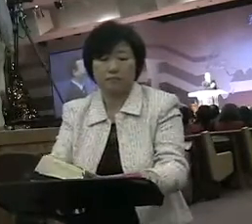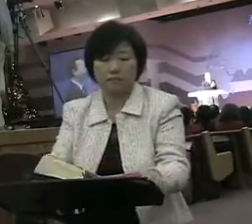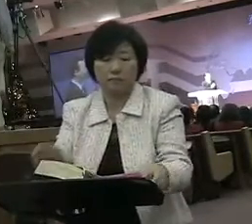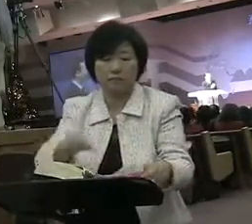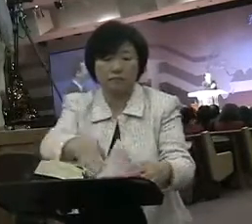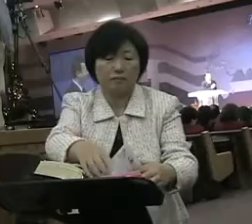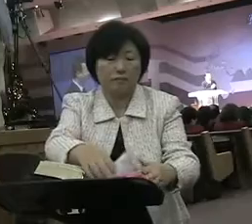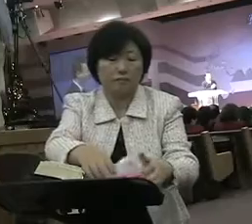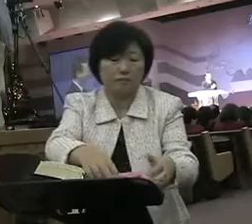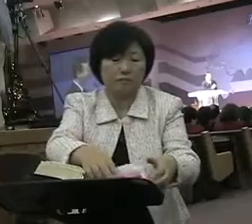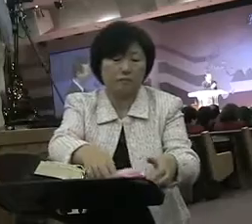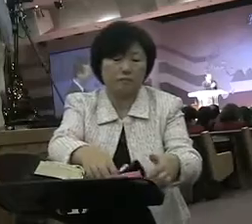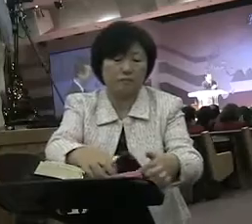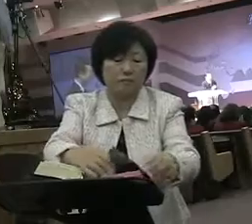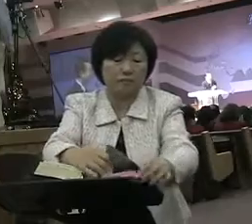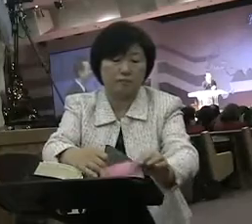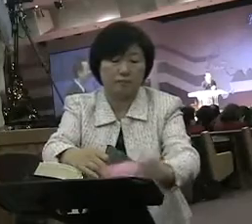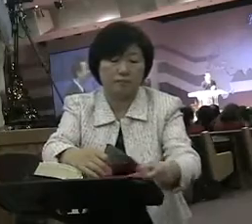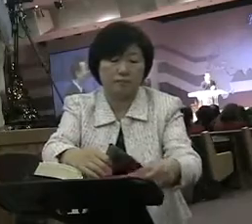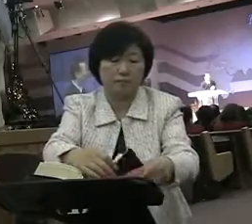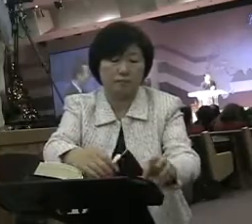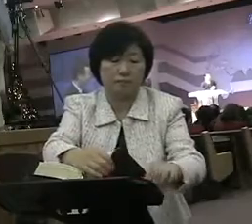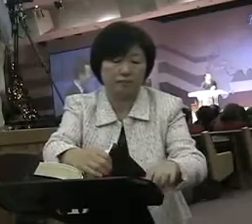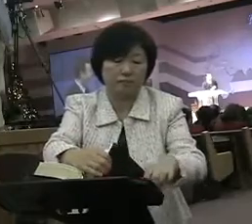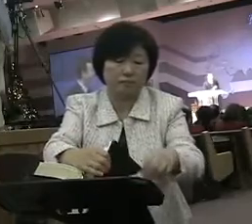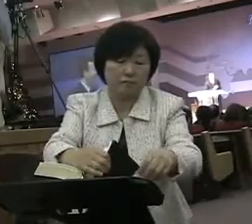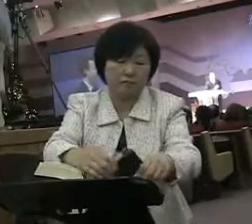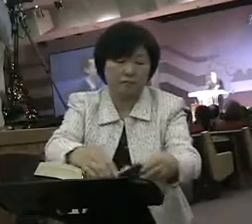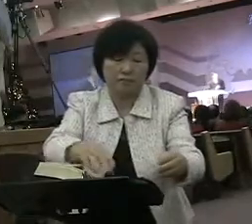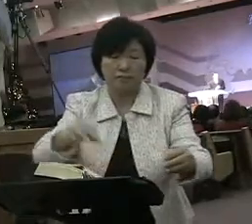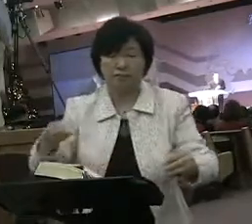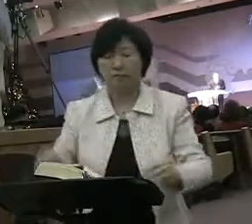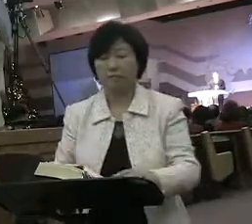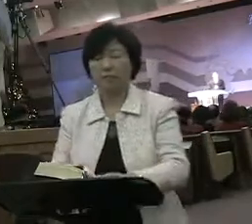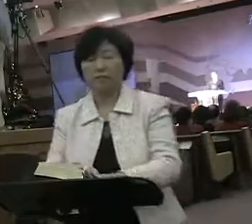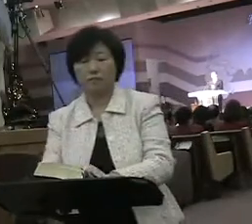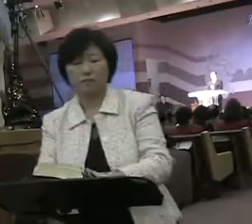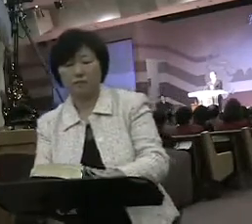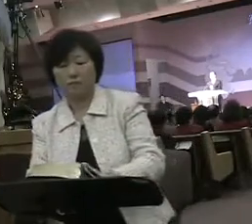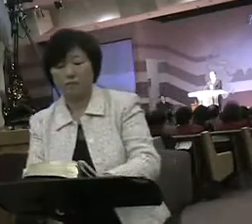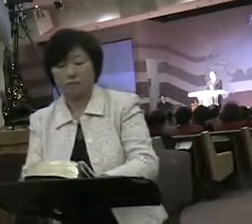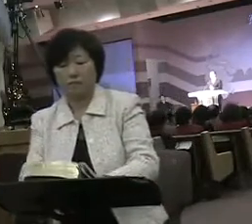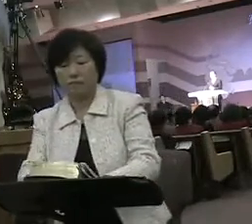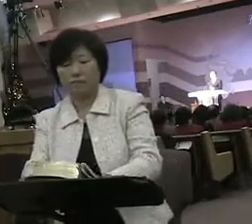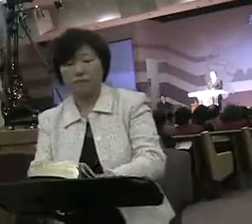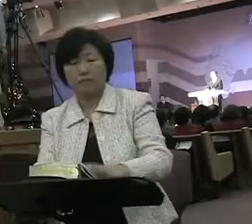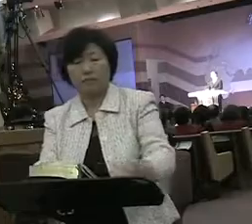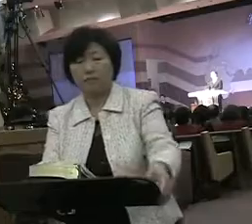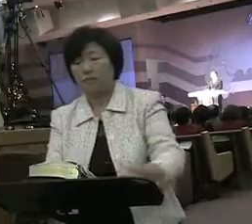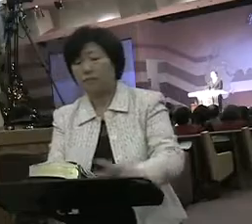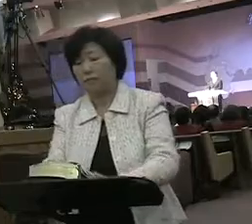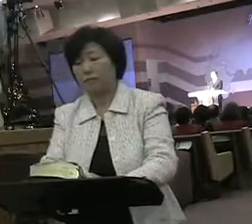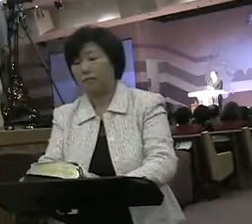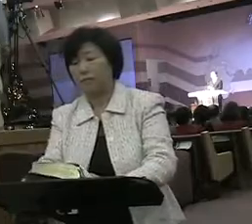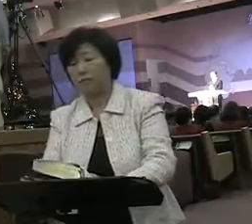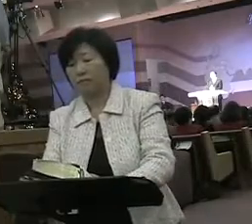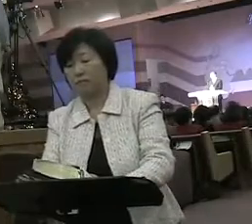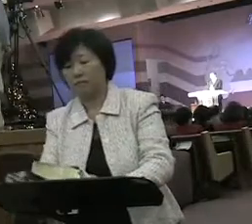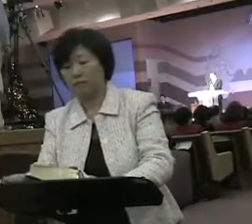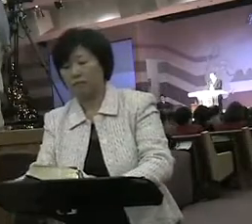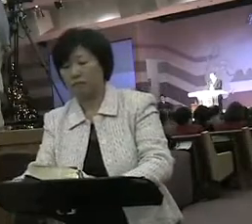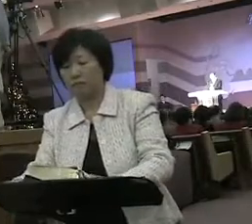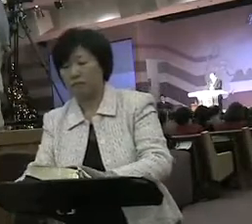주신 하나님의 그 놀라운 사랑, 하나님께 영광 찬양 올려드립니다. 귀한 찬양 감사합니다. 오늘 주시는 하나님